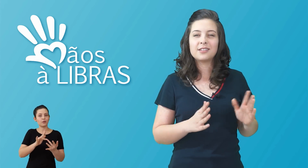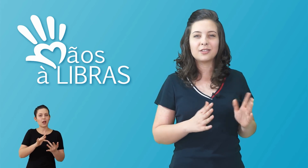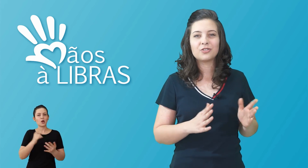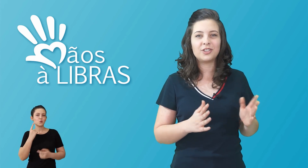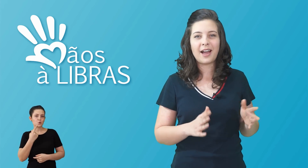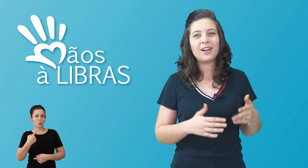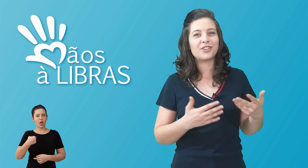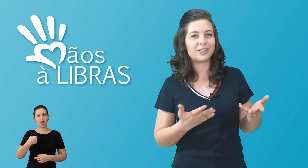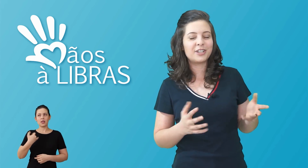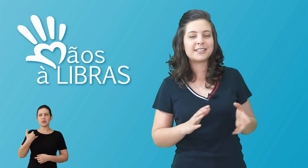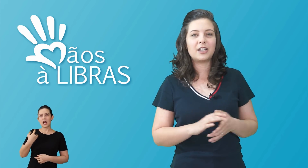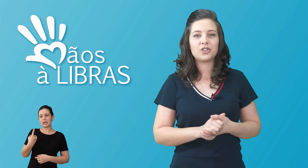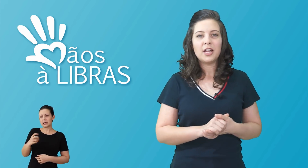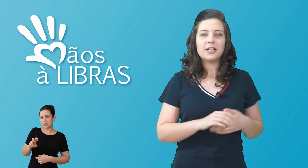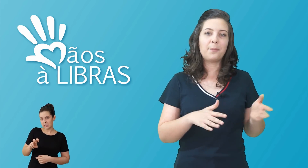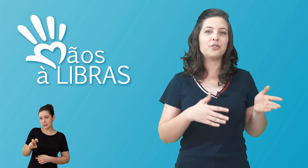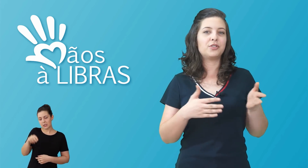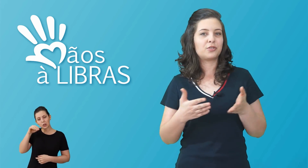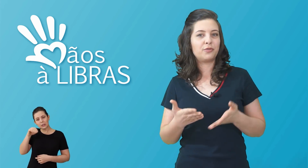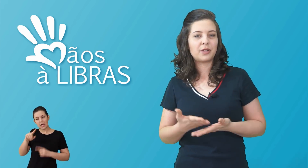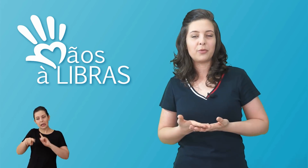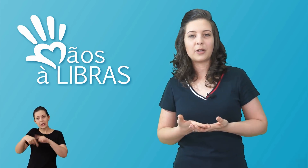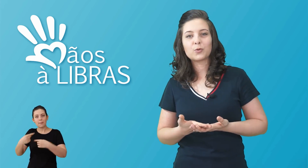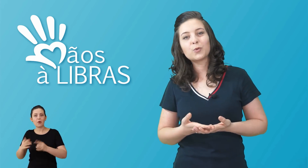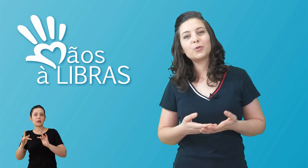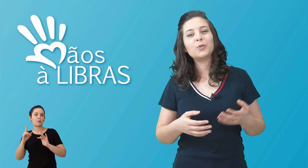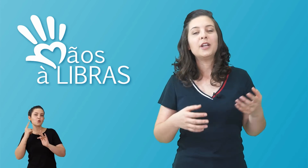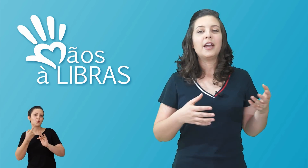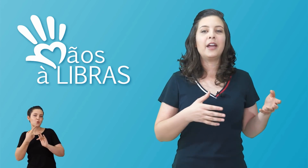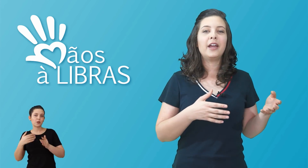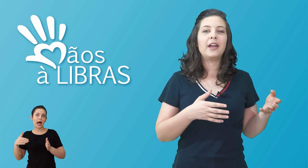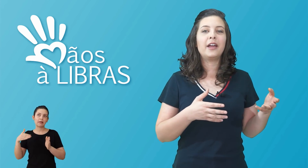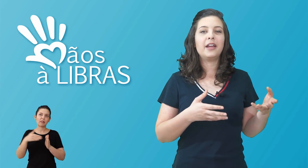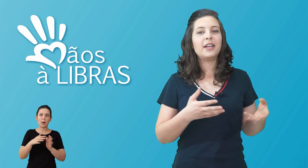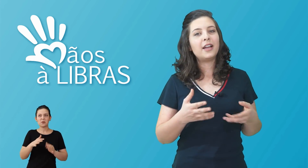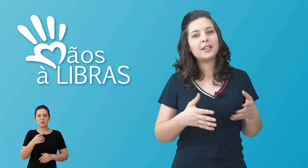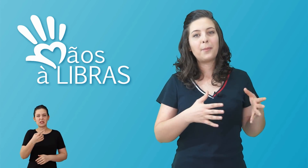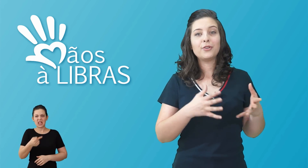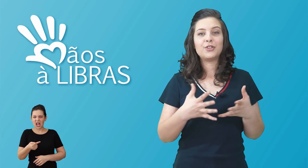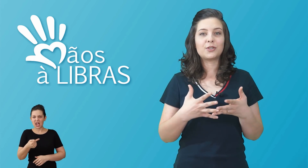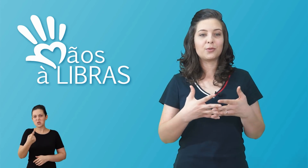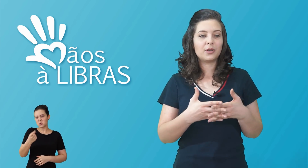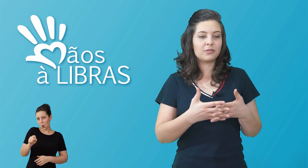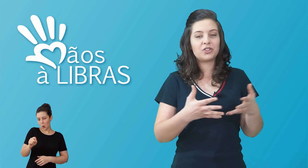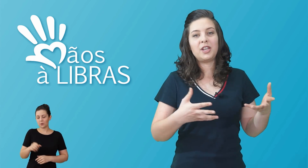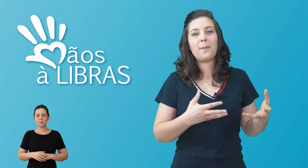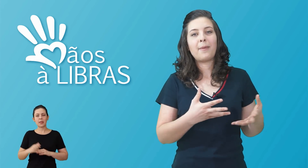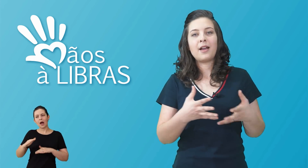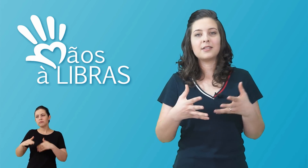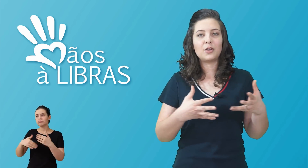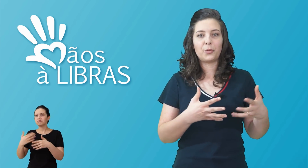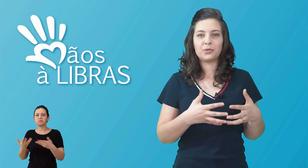uns 15 anos de idade, era adolescente. Depois disso eu tive um namorado surdo, e aí depois disso eu não